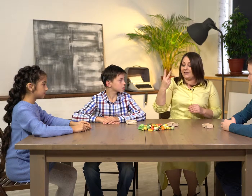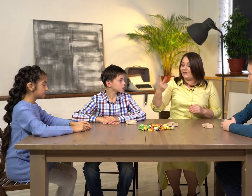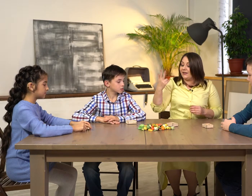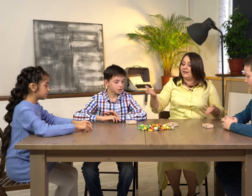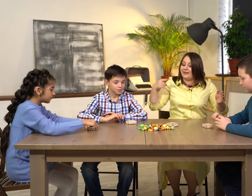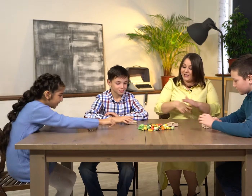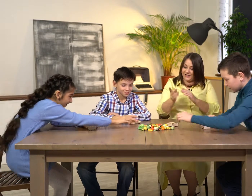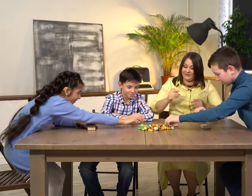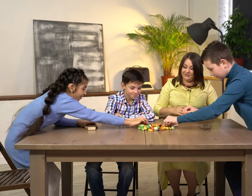Начали.